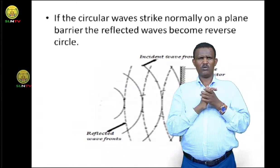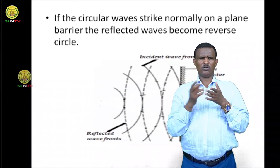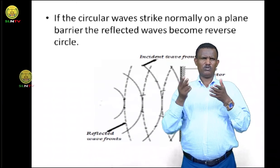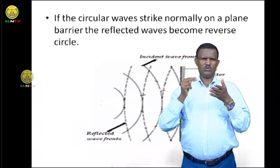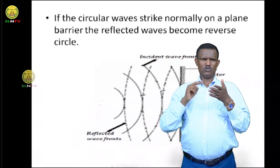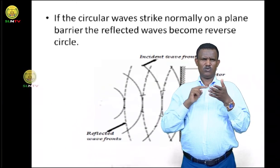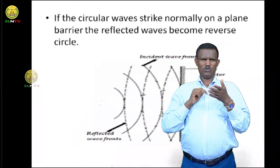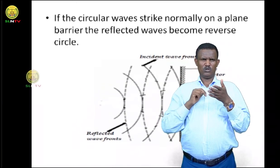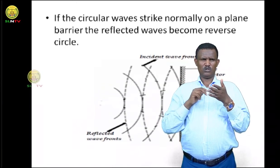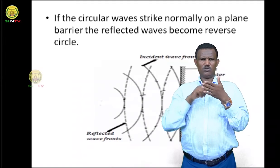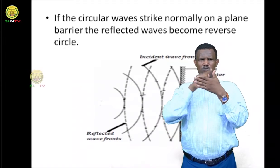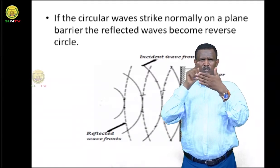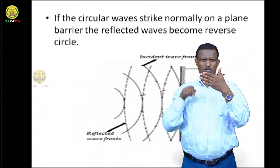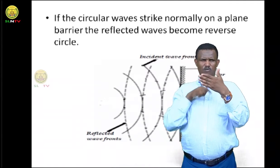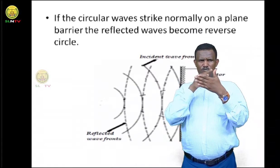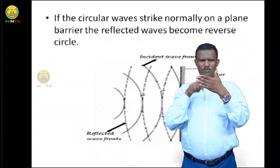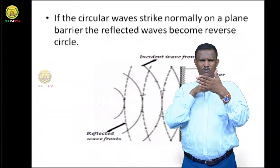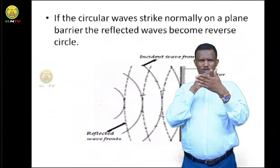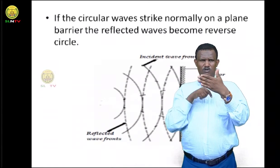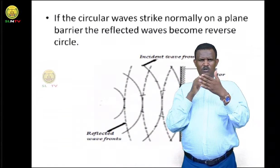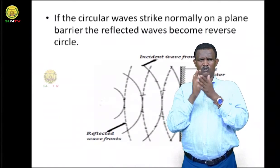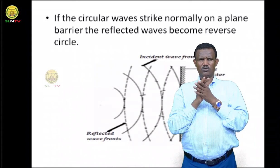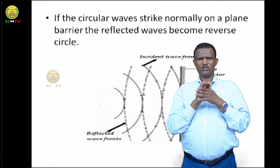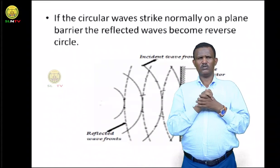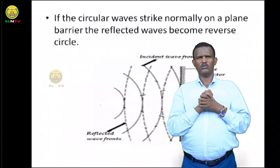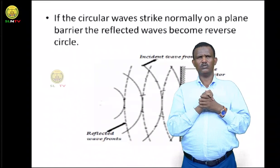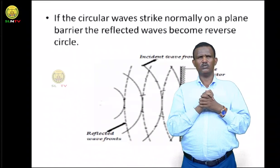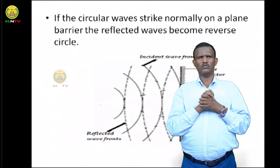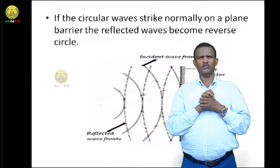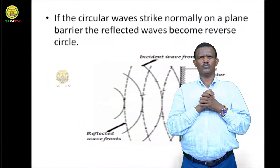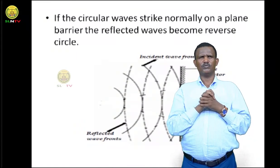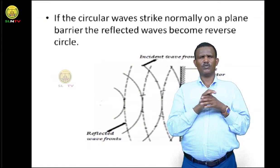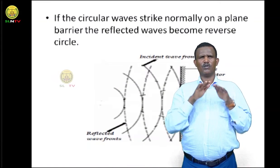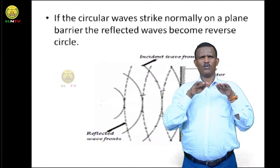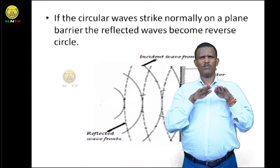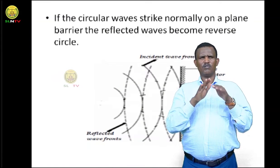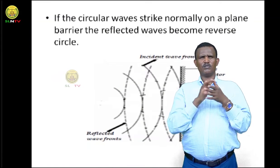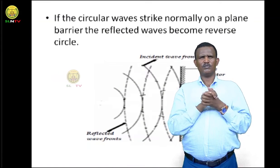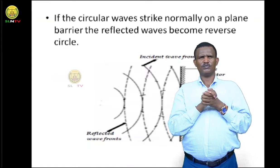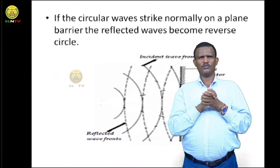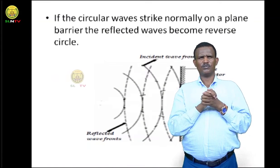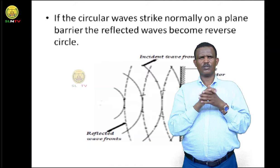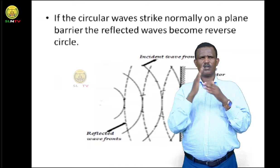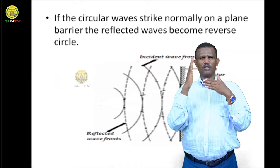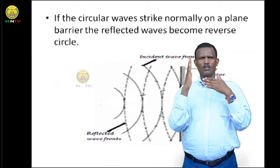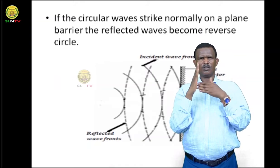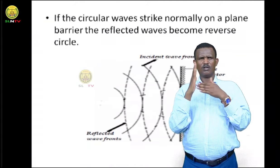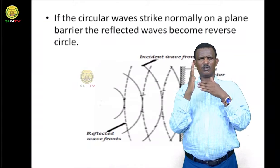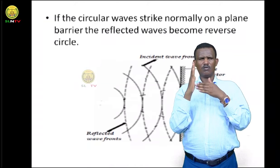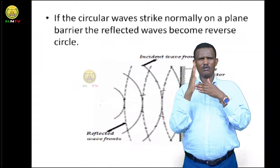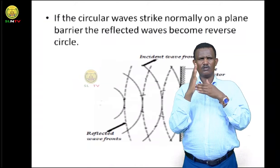noqodkeegu wuxuu noqonayaa convex haddii iyadoo wave-kaasi uu marka hore ahaa convex-na ay ku dhacdo plane